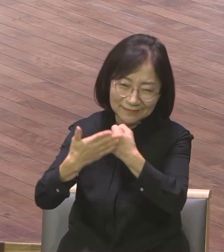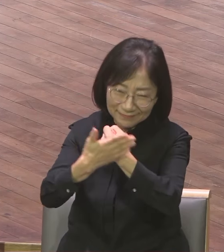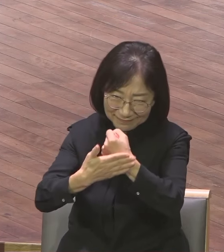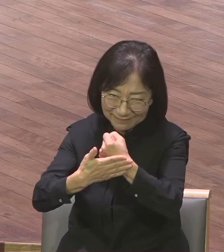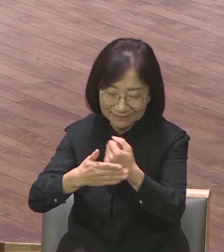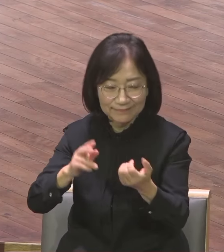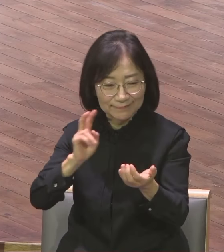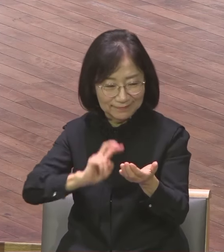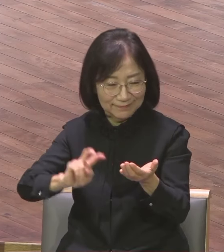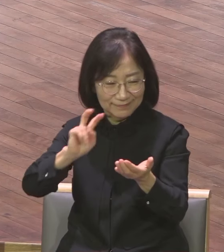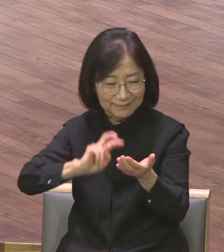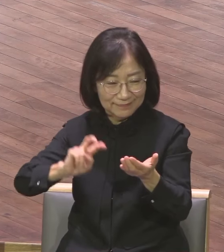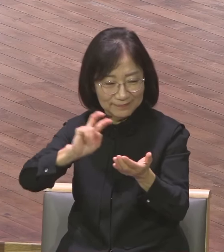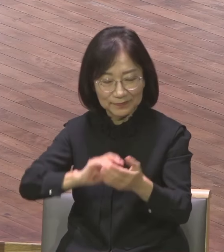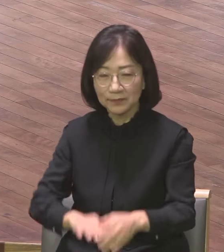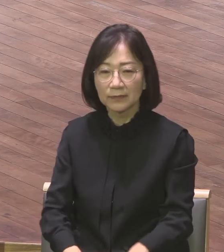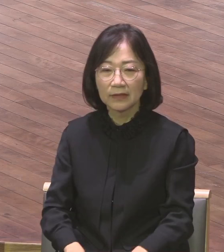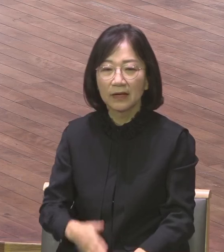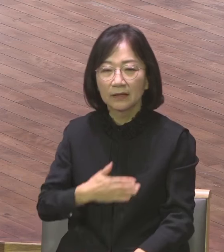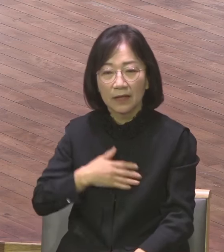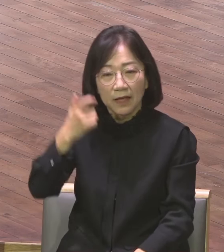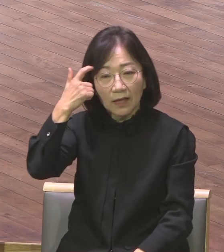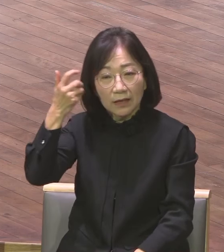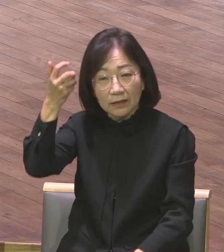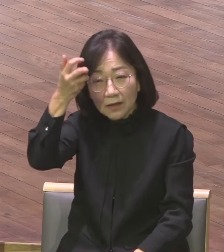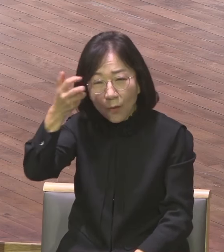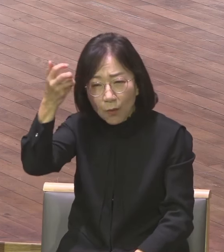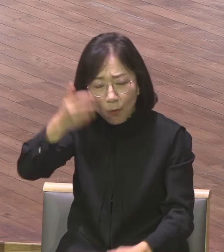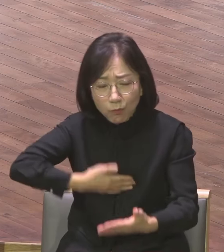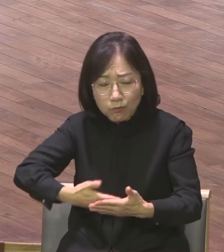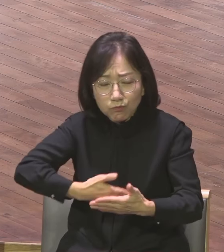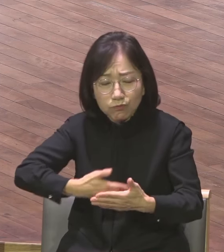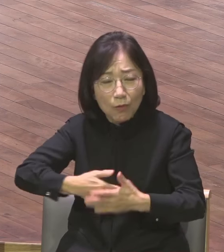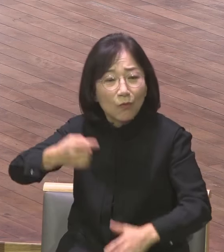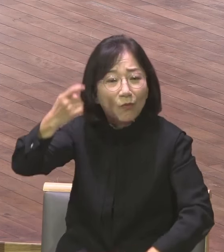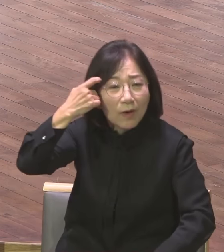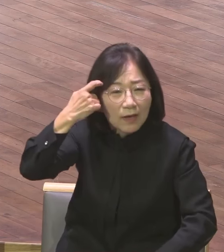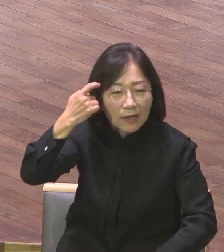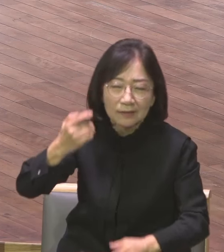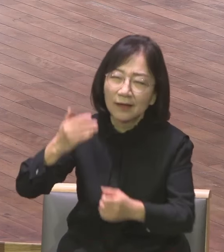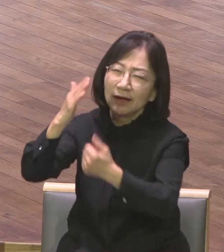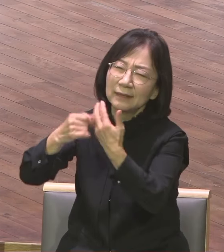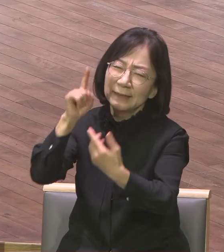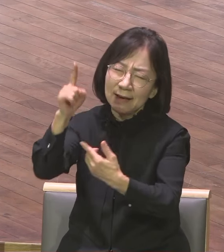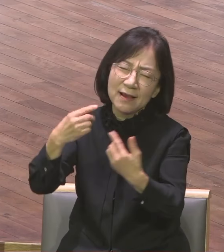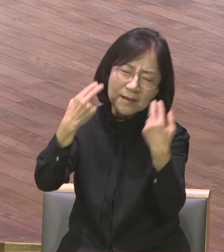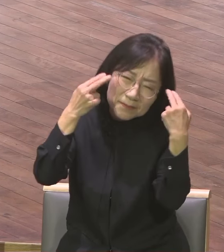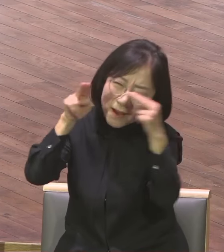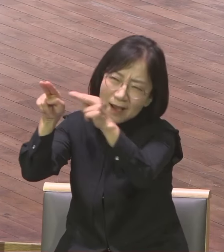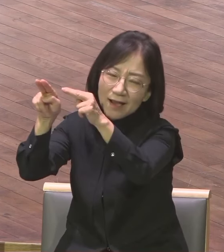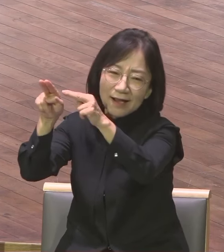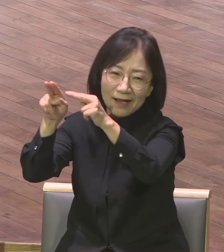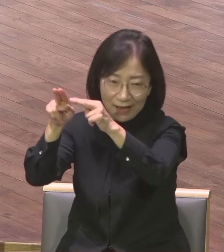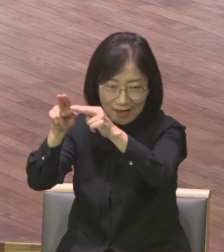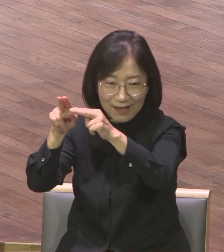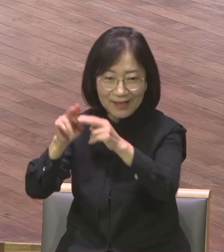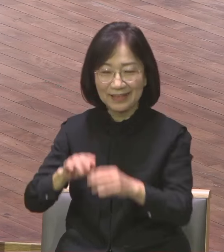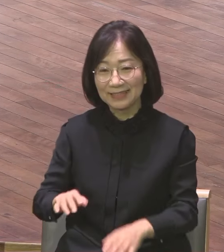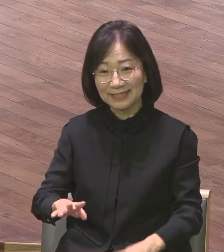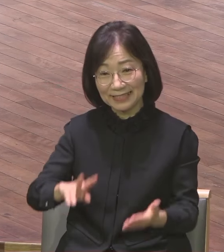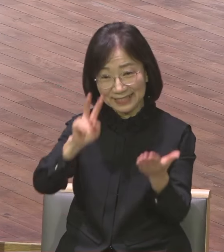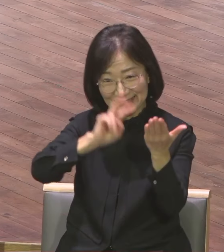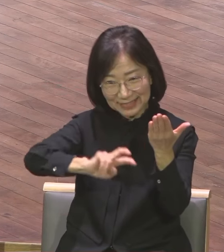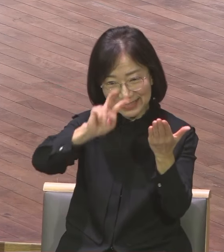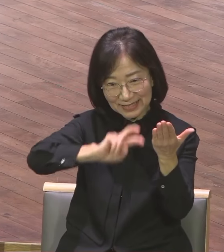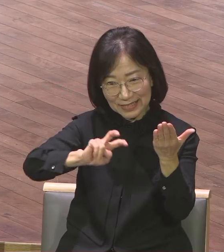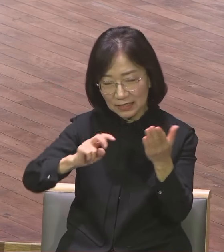찬이었습니다. 내 영혼이 불안해하는 곳 하나님만 바라라. 찬양은요 곡조